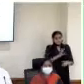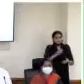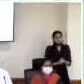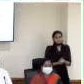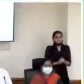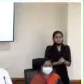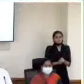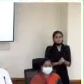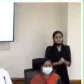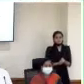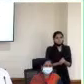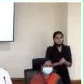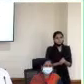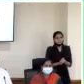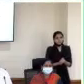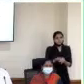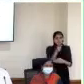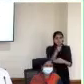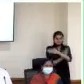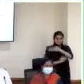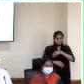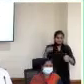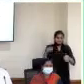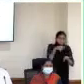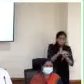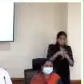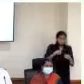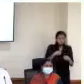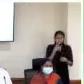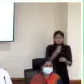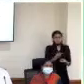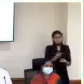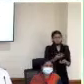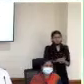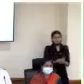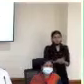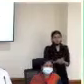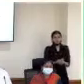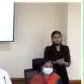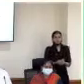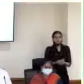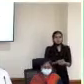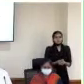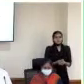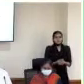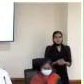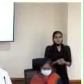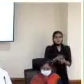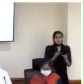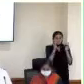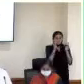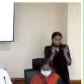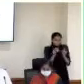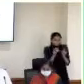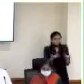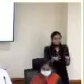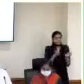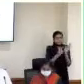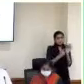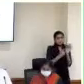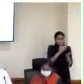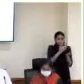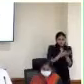परिचर्चा, दिव्यांगजनों हेतु समावेशी वस्त्र प्रदर्शनी, पूर्वोत्तर के वस्त्र, हथकरघा और